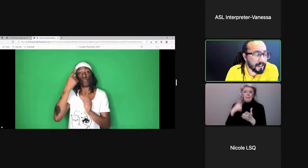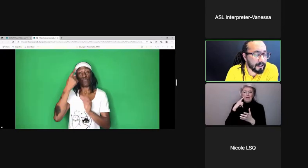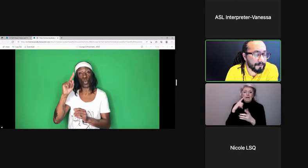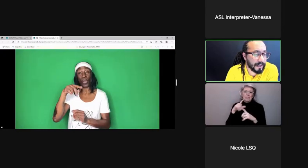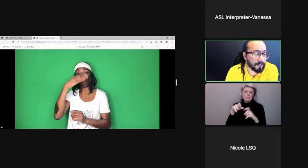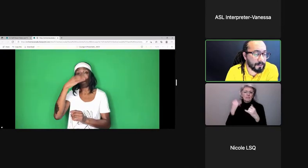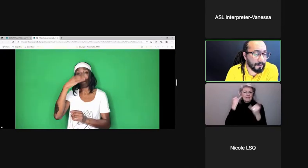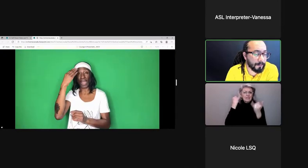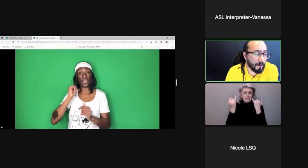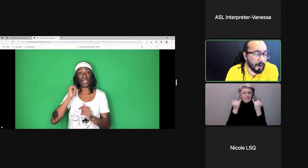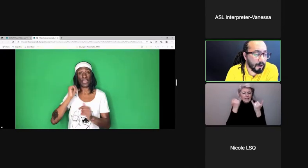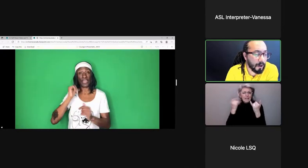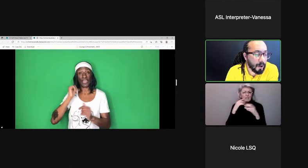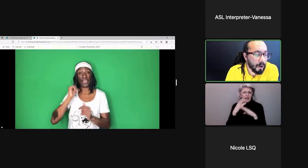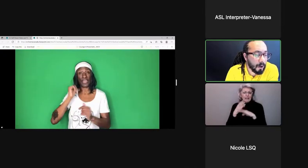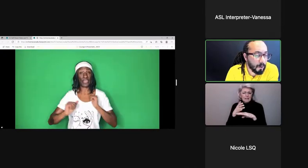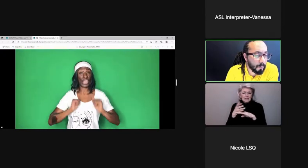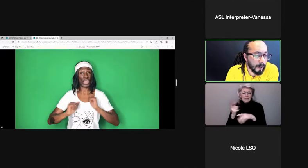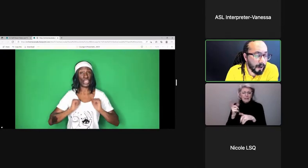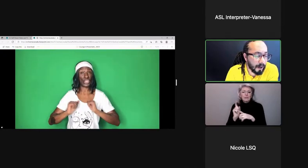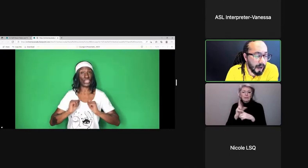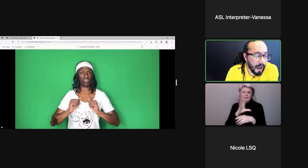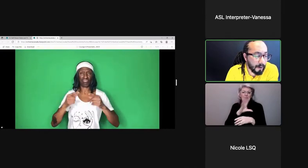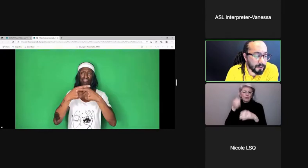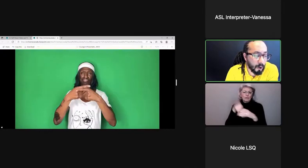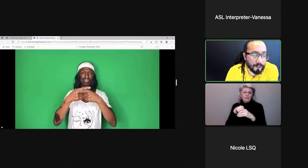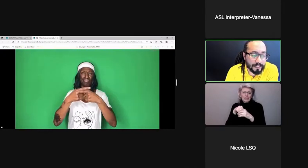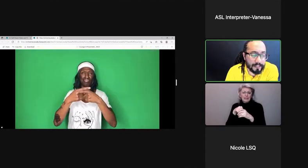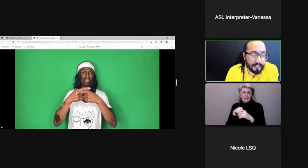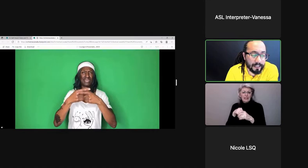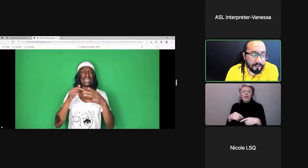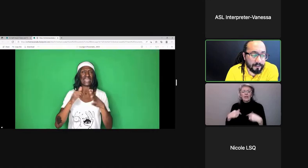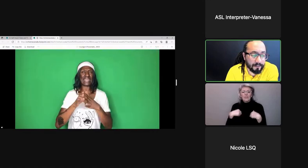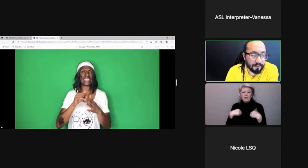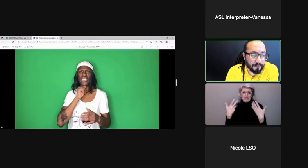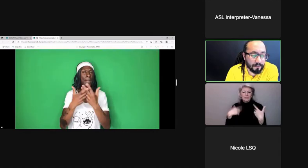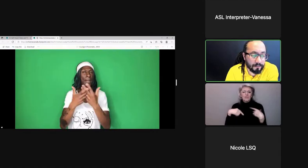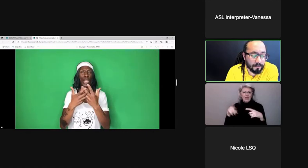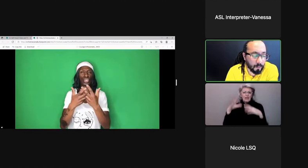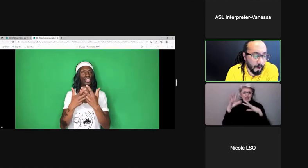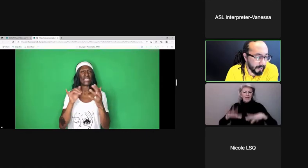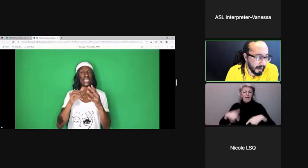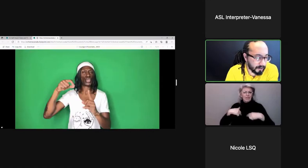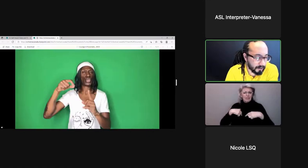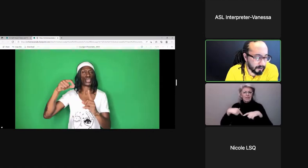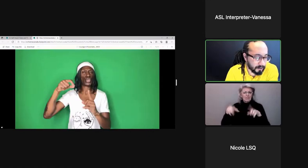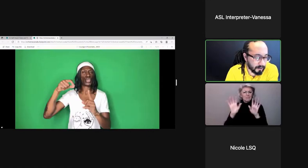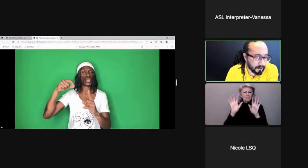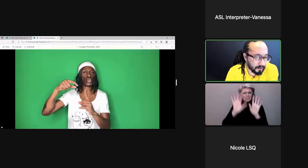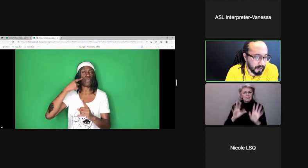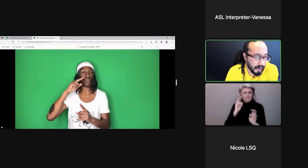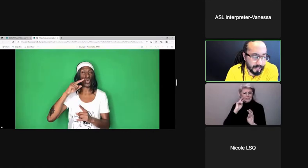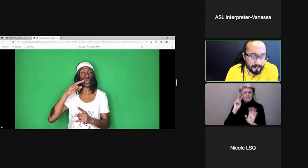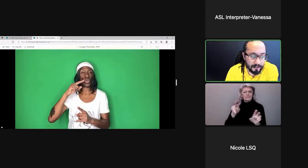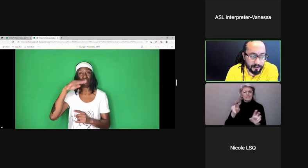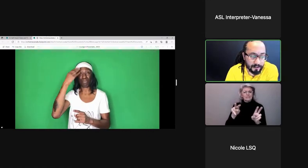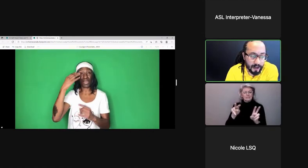idées d'accessibilité et d'inclusivité. Je suis déjà allée au théâtre et,